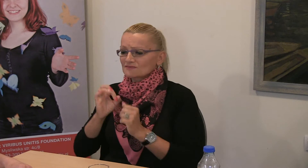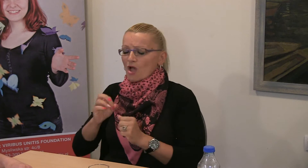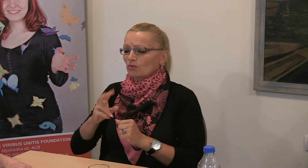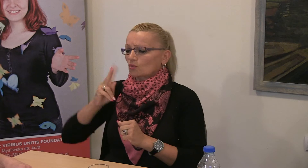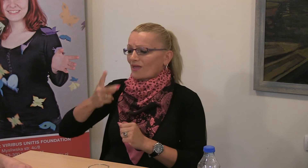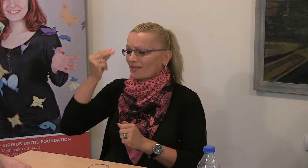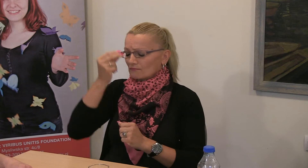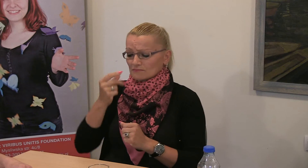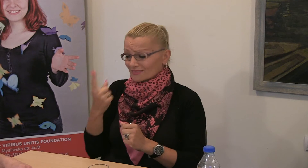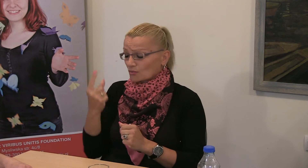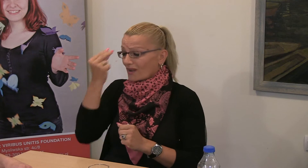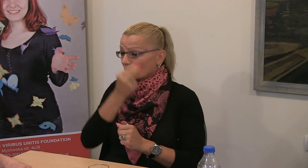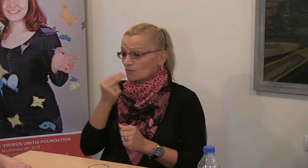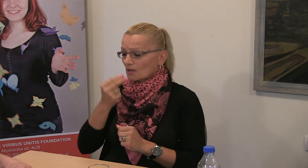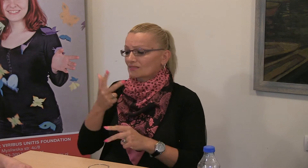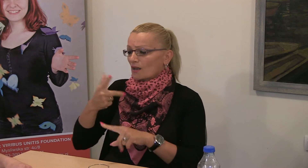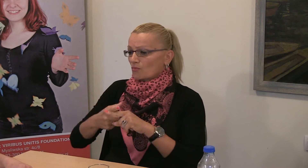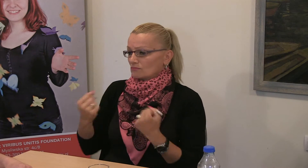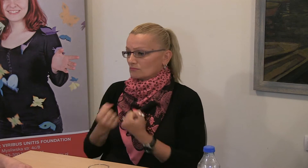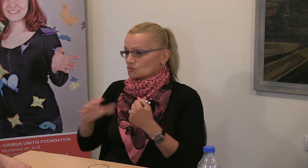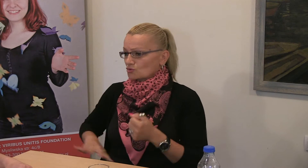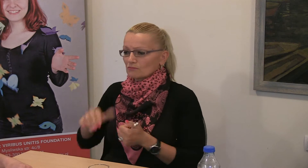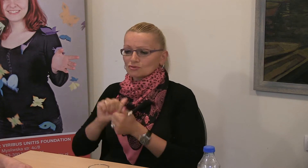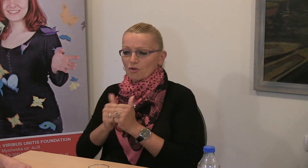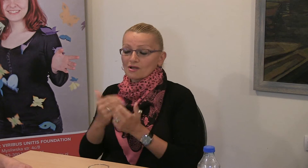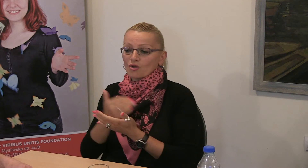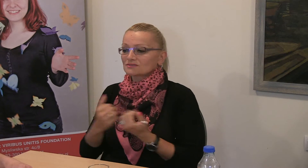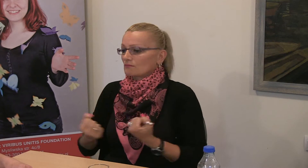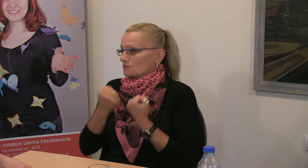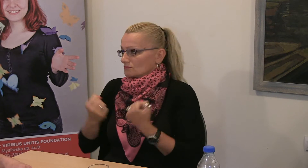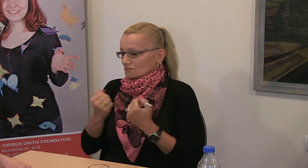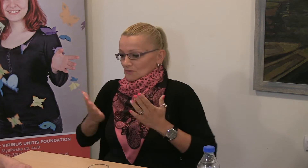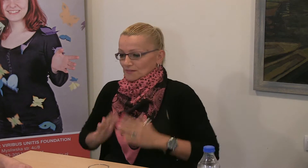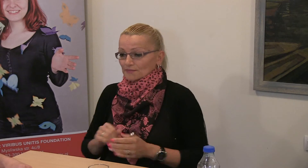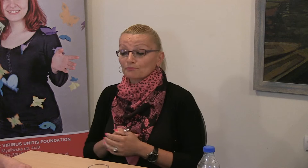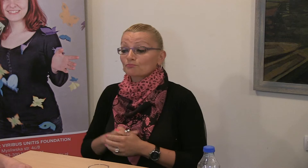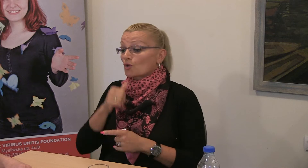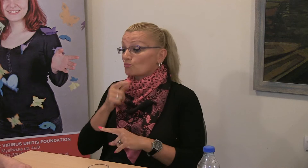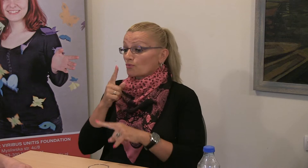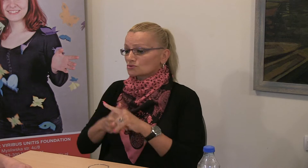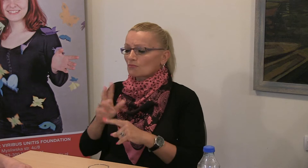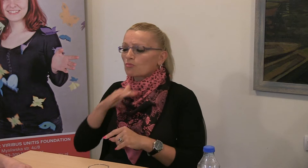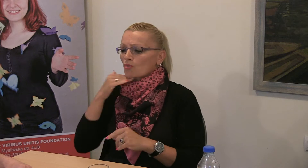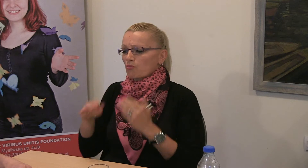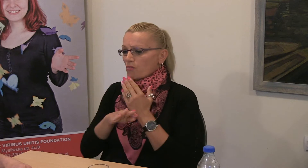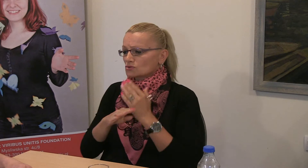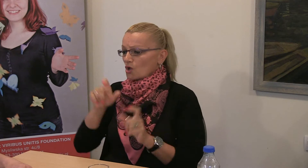kad proslavlja dan gluvih. Jednom nedeljom tri puta aktiv žena sportski je aktivan, znači trenira. Mnogo